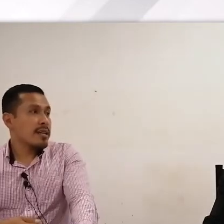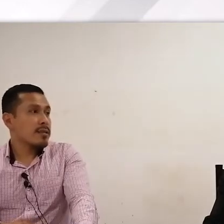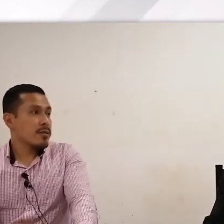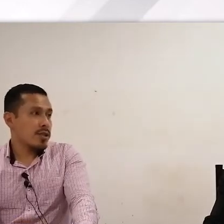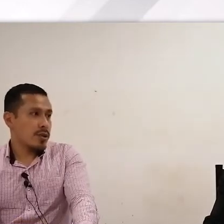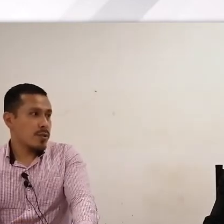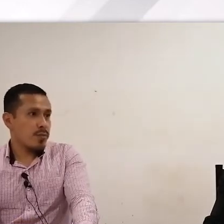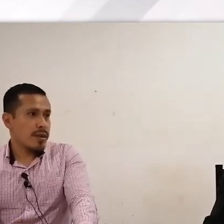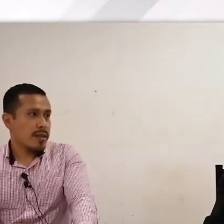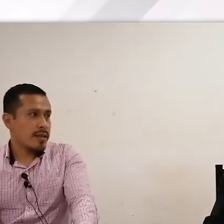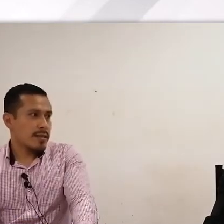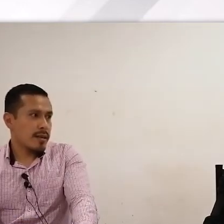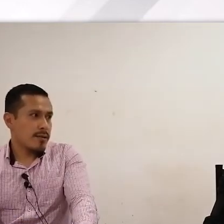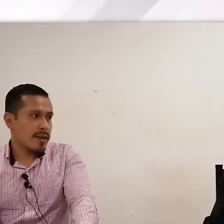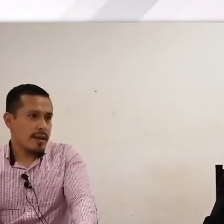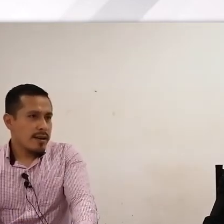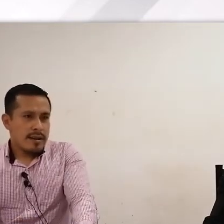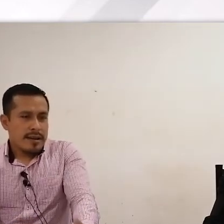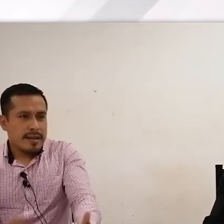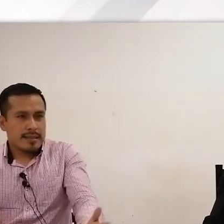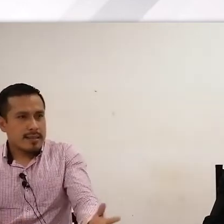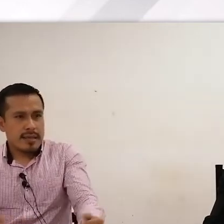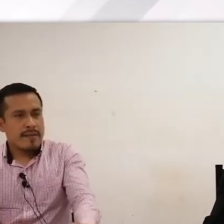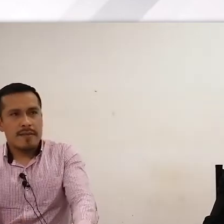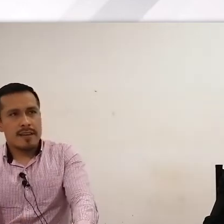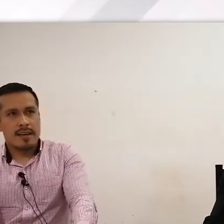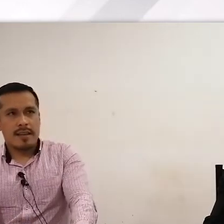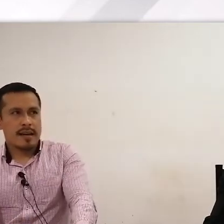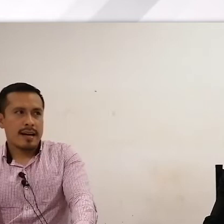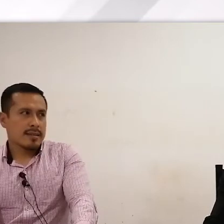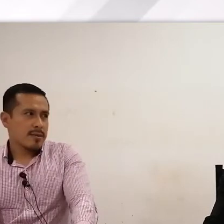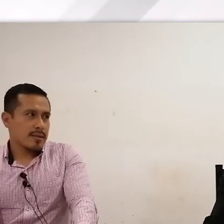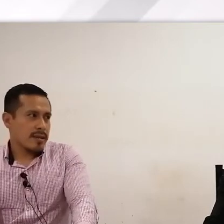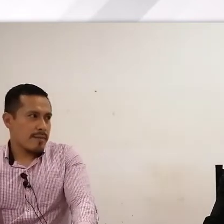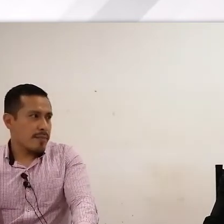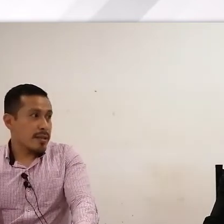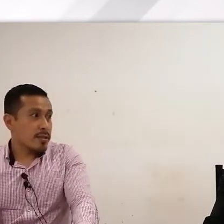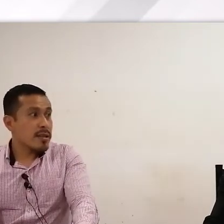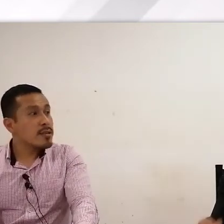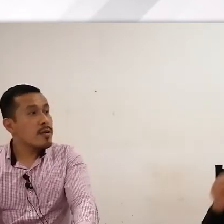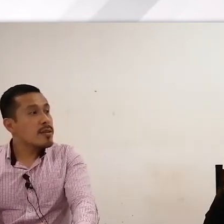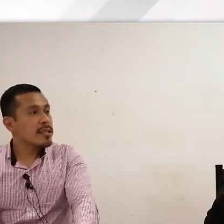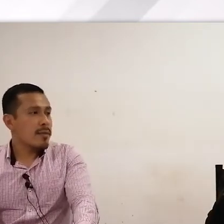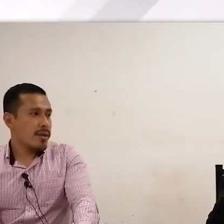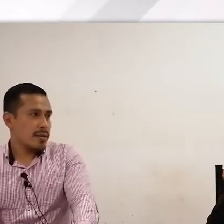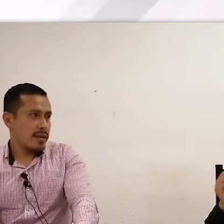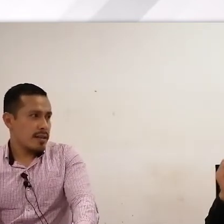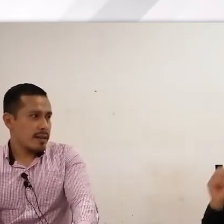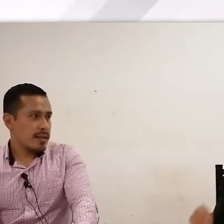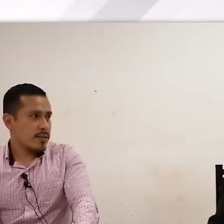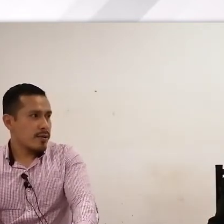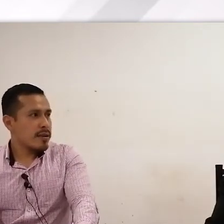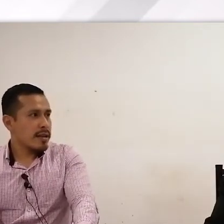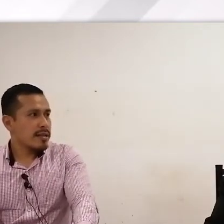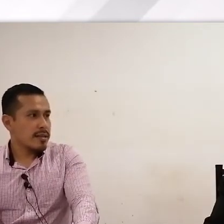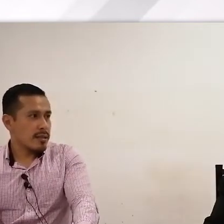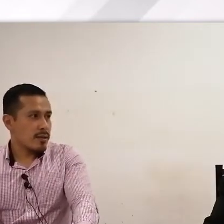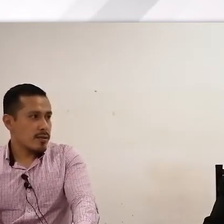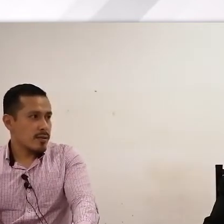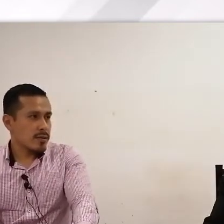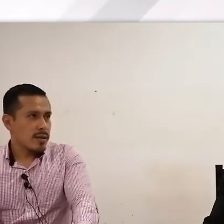y lo que estos chicos pueden desarrollar. Existen infinidad de casos de personas con discapacidad que